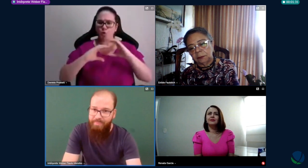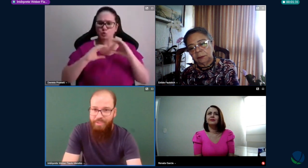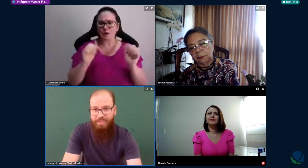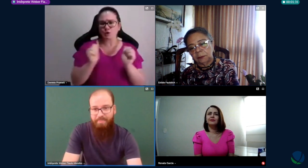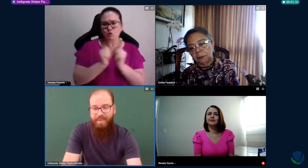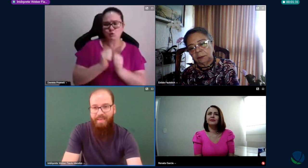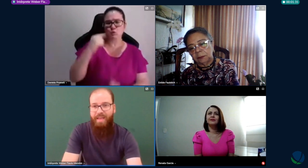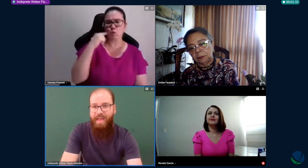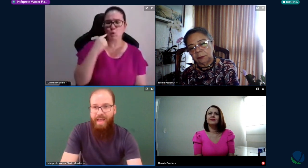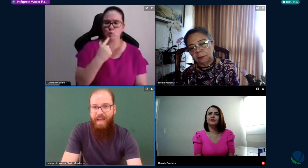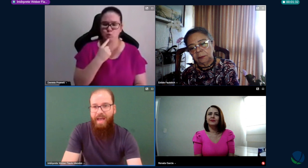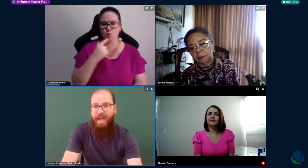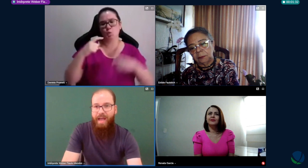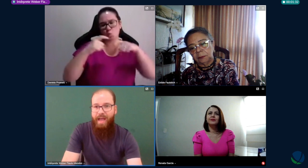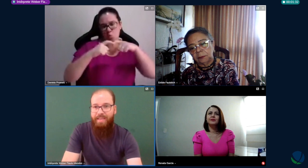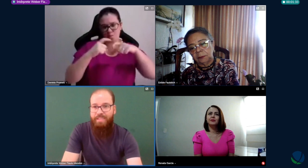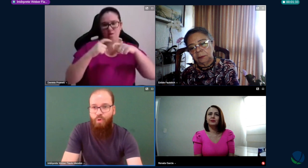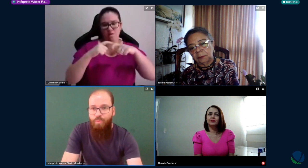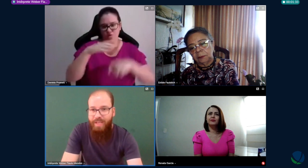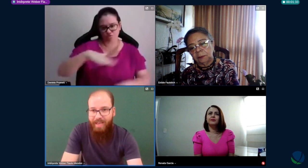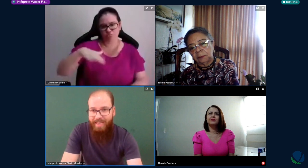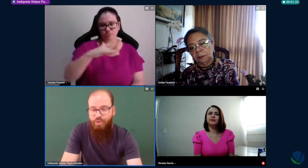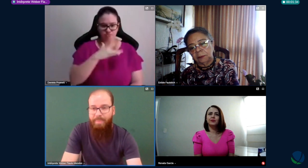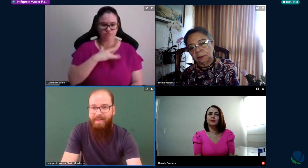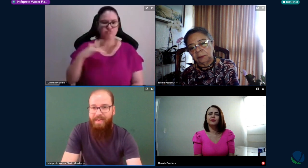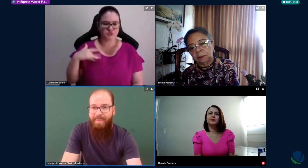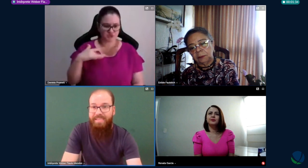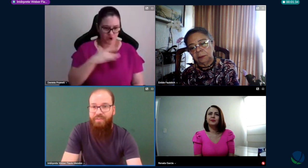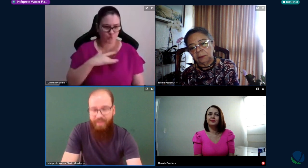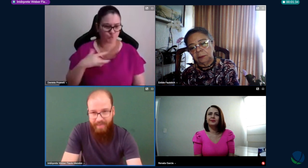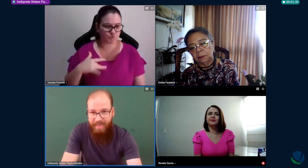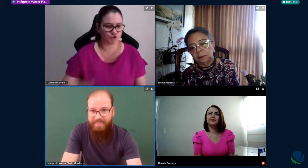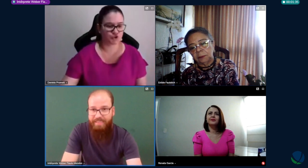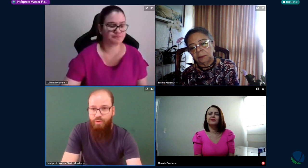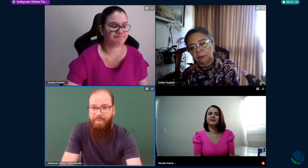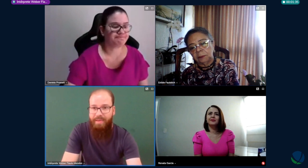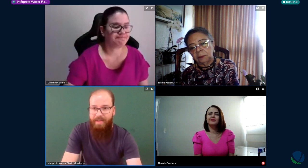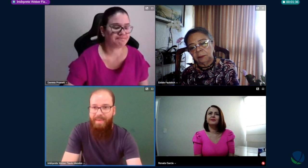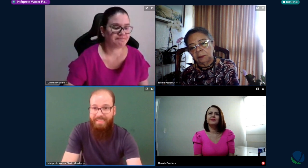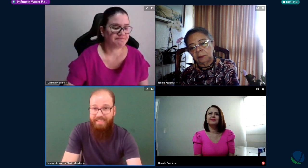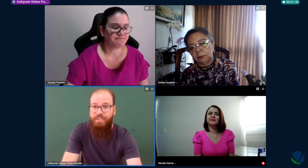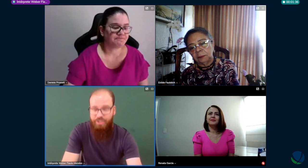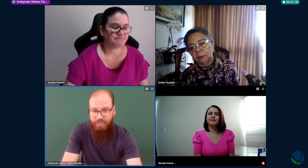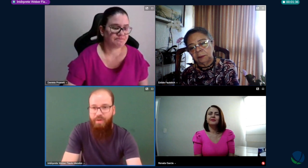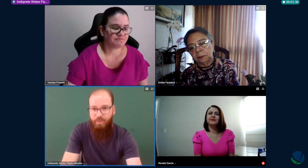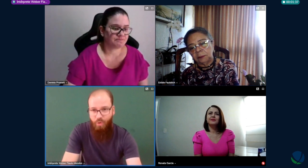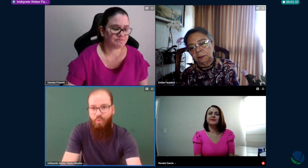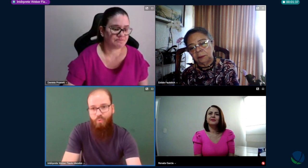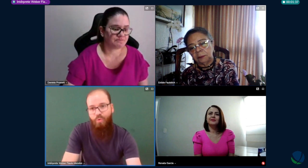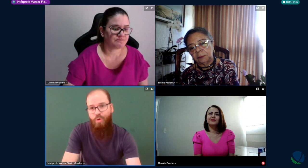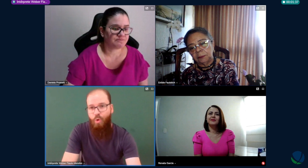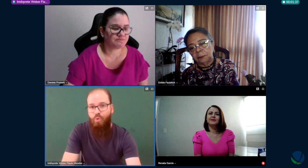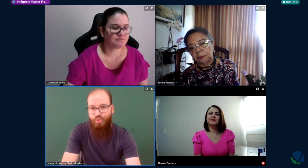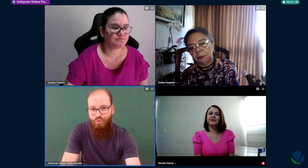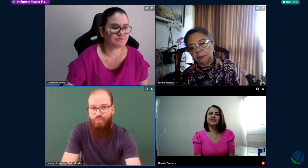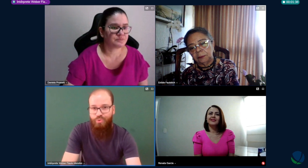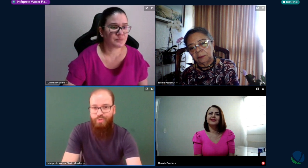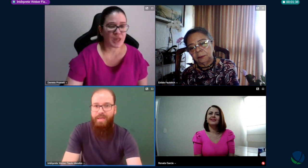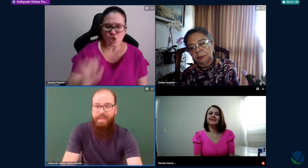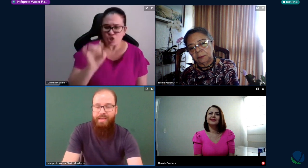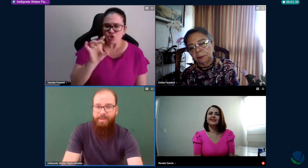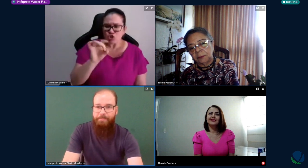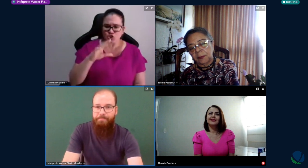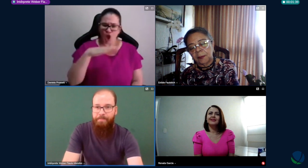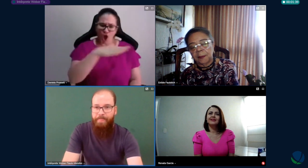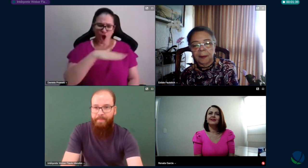o intérprete também a se comunicar de uma maneira mais eficaz, de uma maneira mais assertiva com os